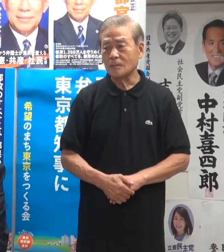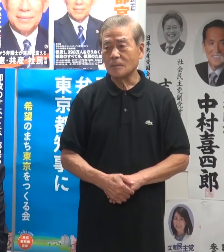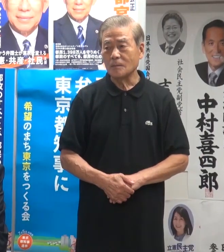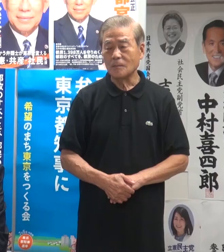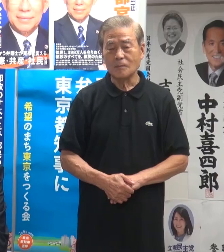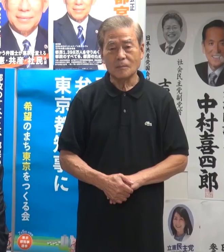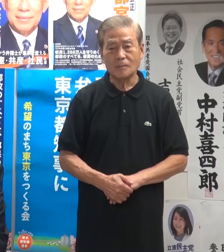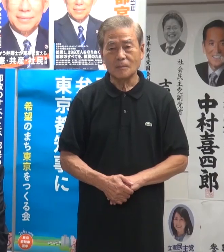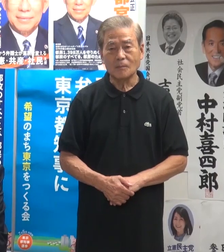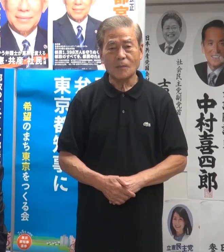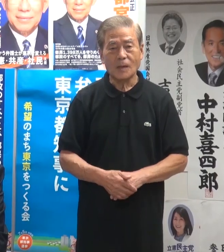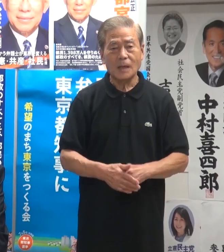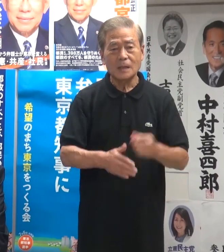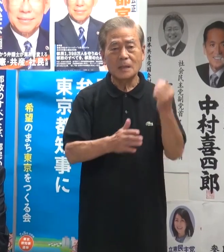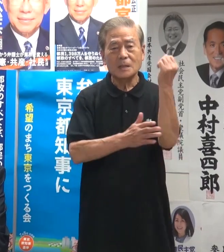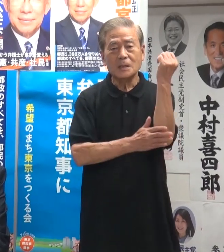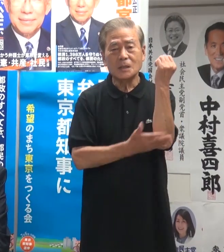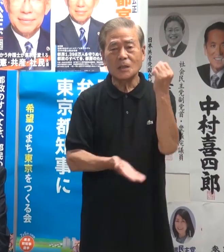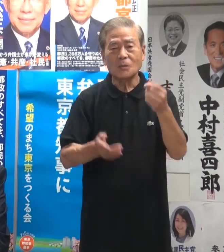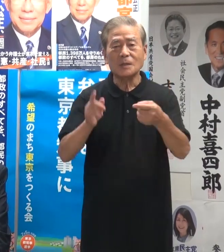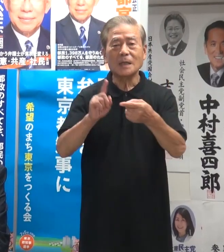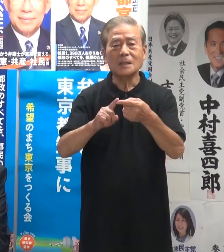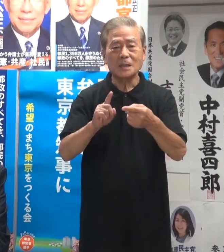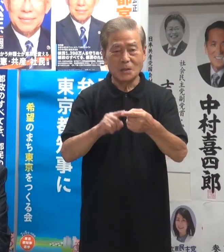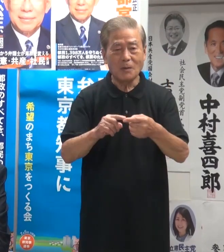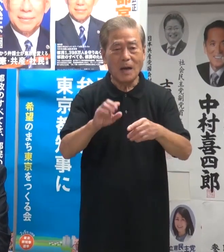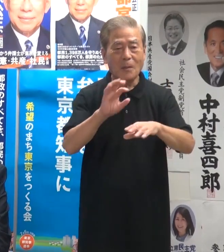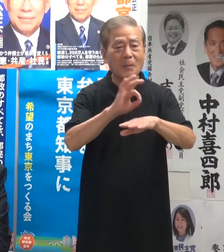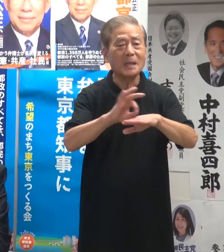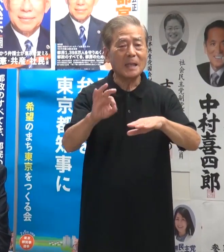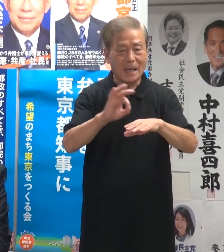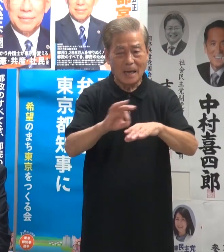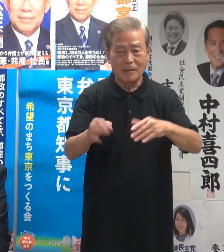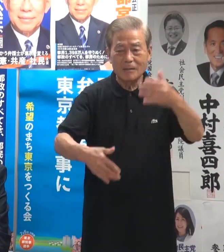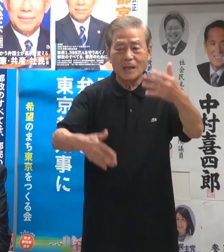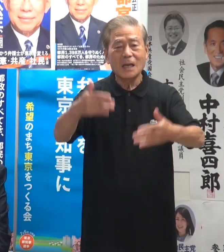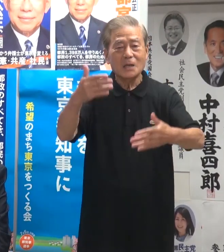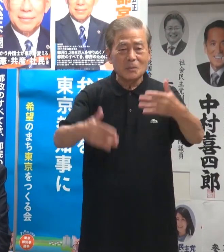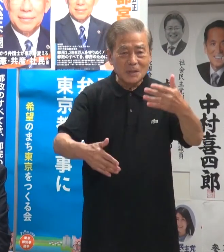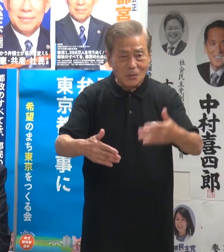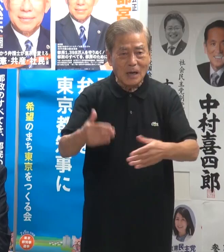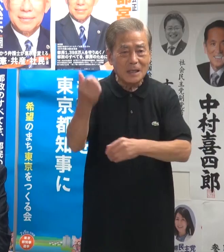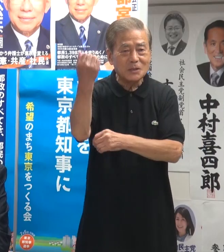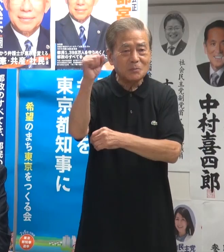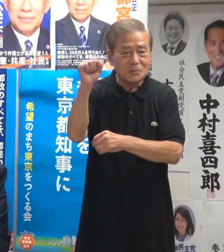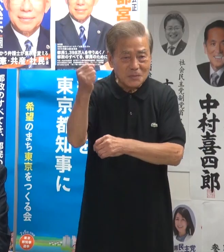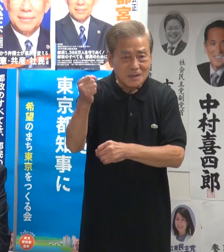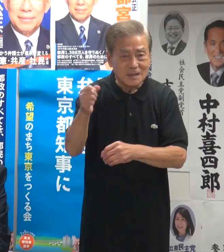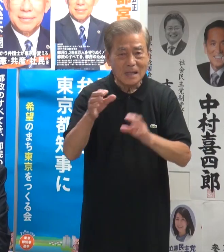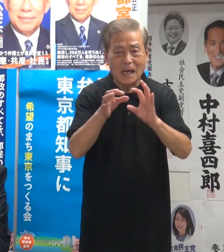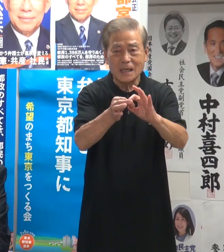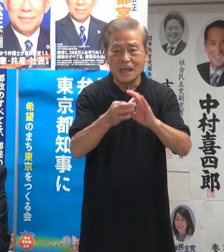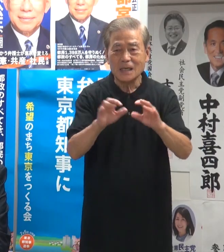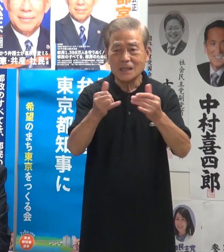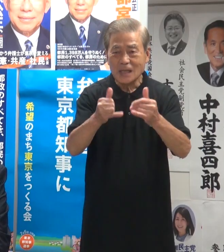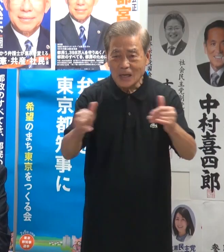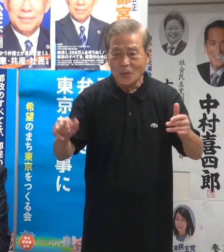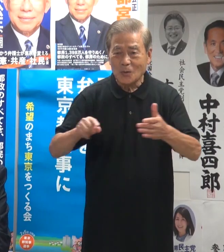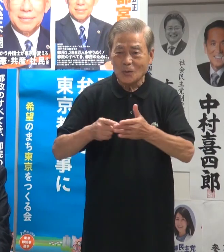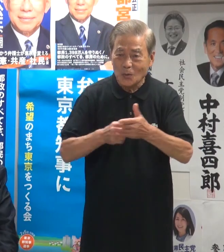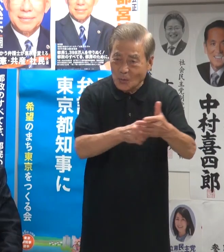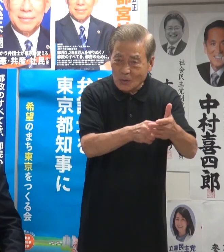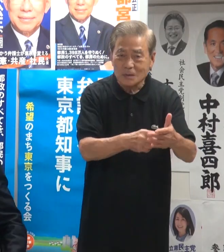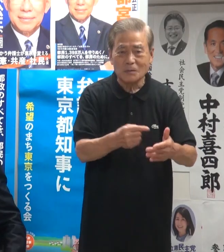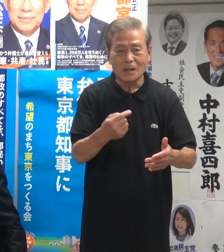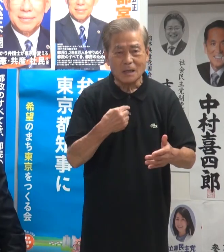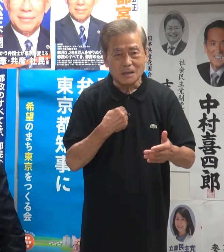まあ、基本的にはやっぱりメディアの方のやっぱりそういう努力とか、よく私が違和